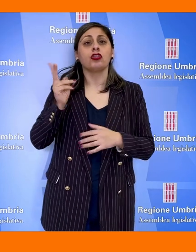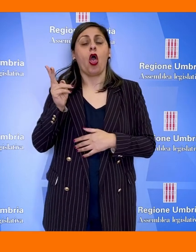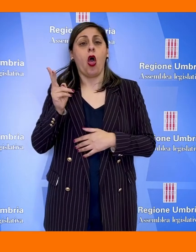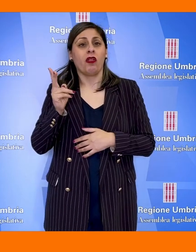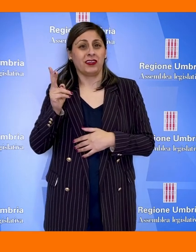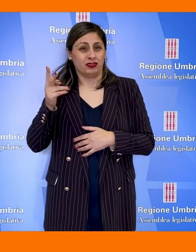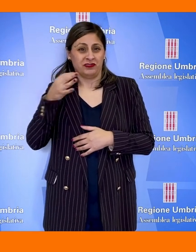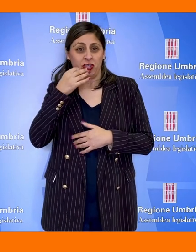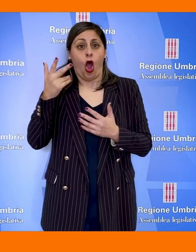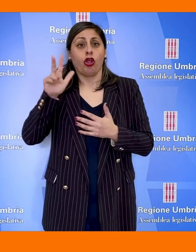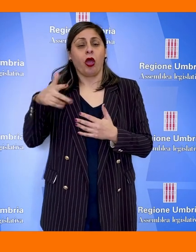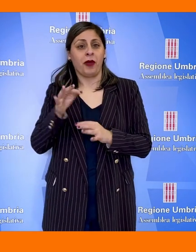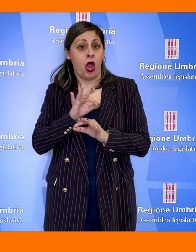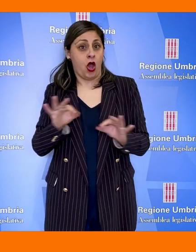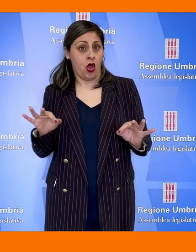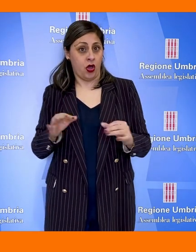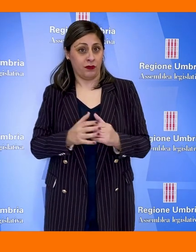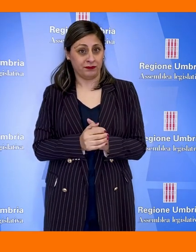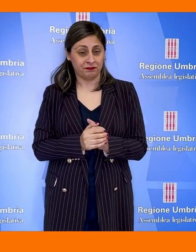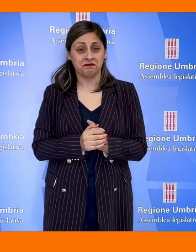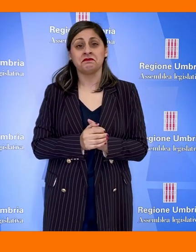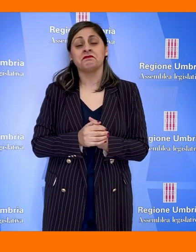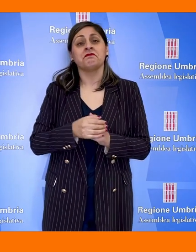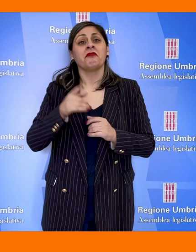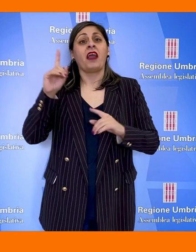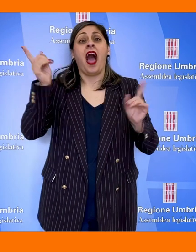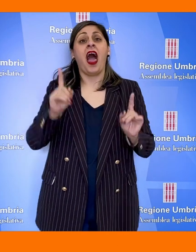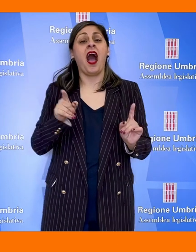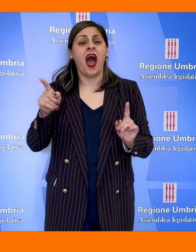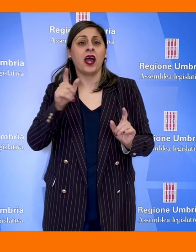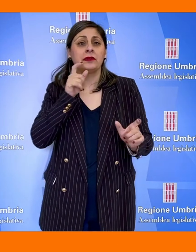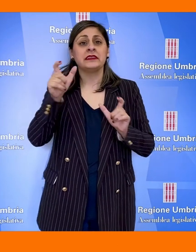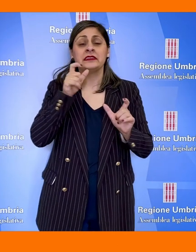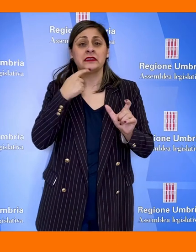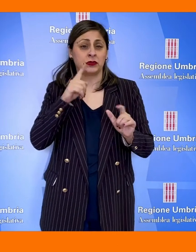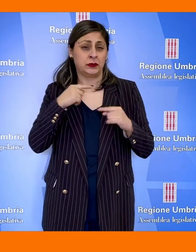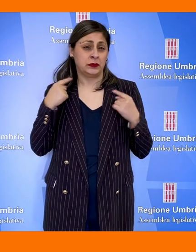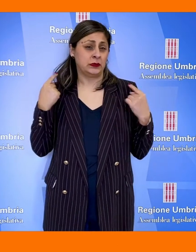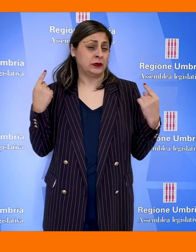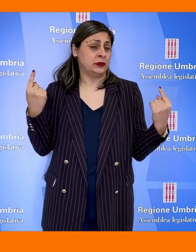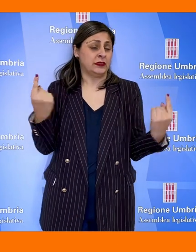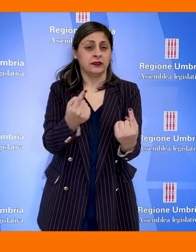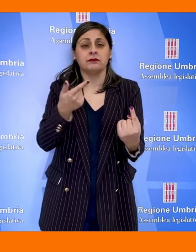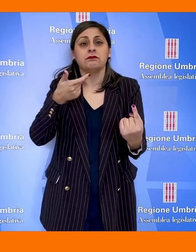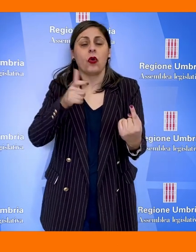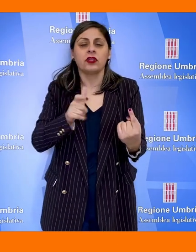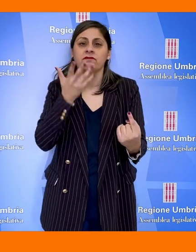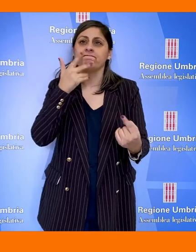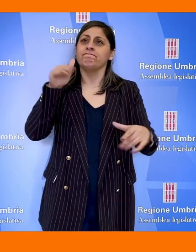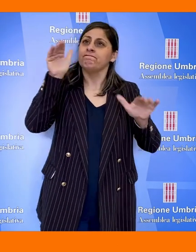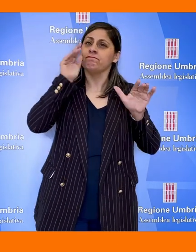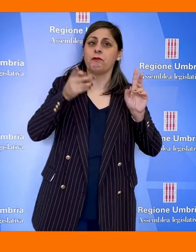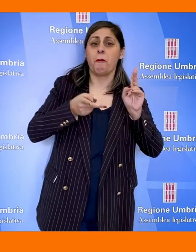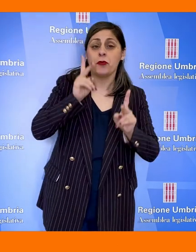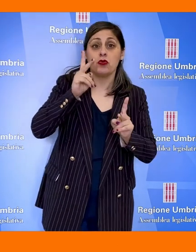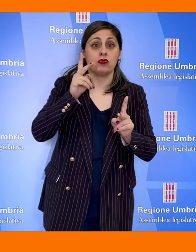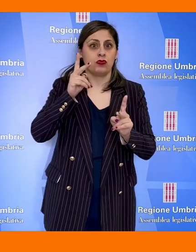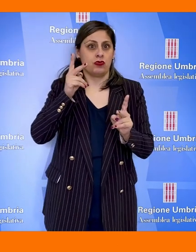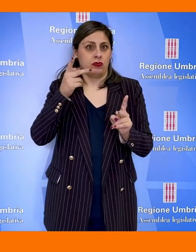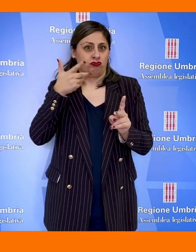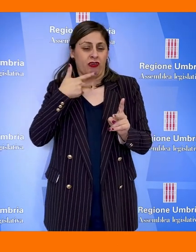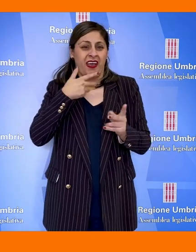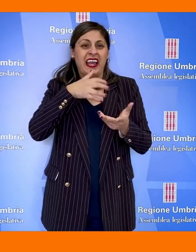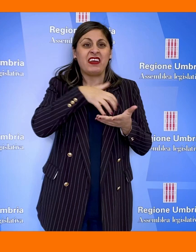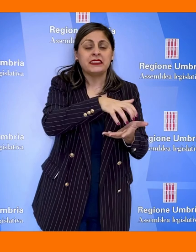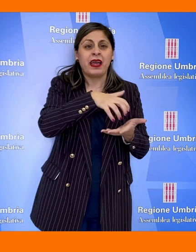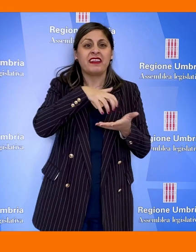soltanto 4 mesi su 12, e il grido d'allarme è arrivato da ogni componente del settore chiedendo maggiore considerazione anche in